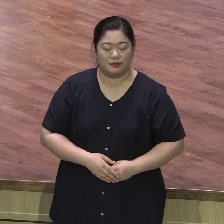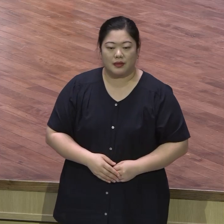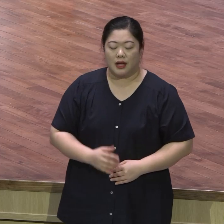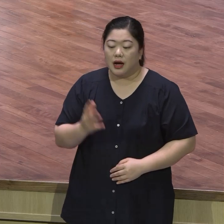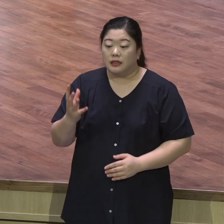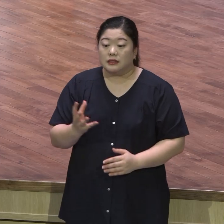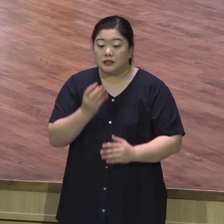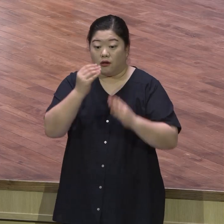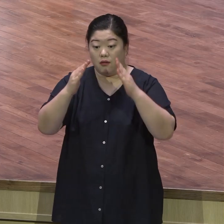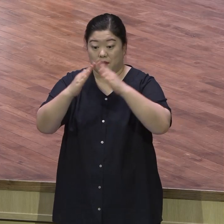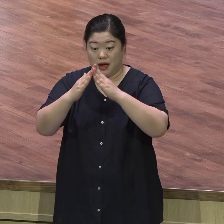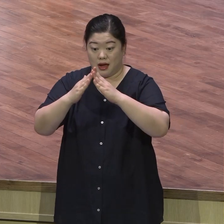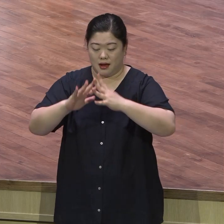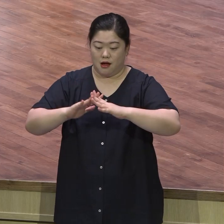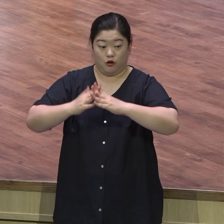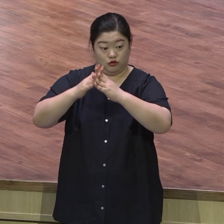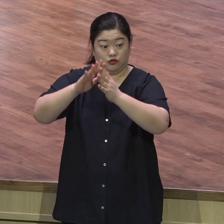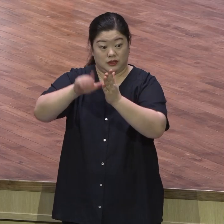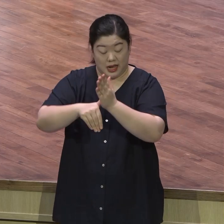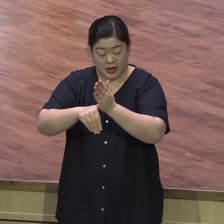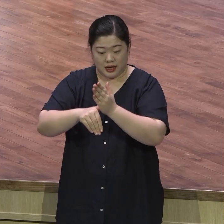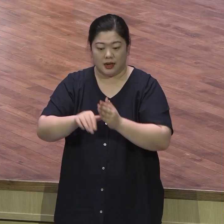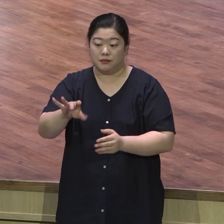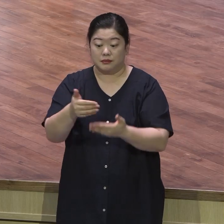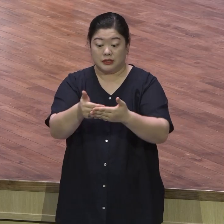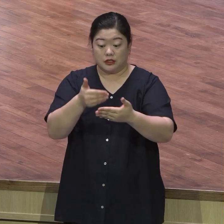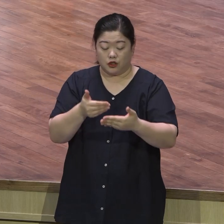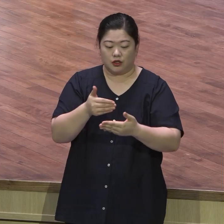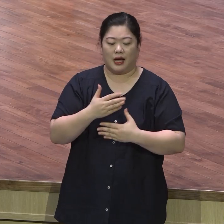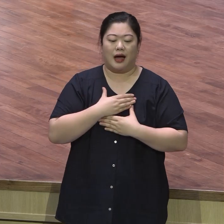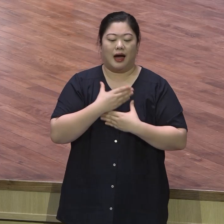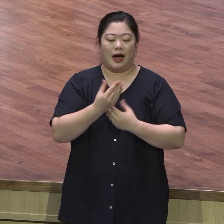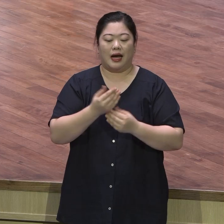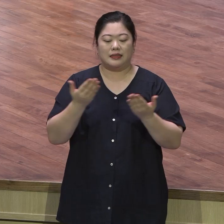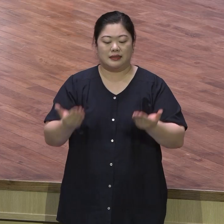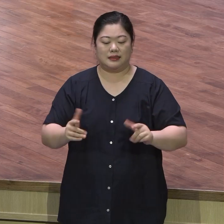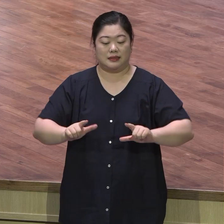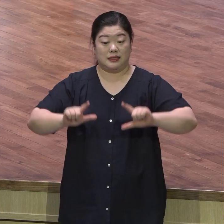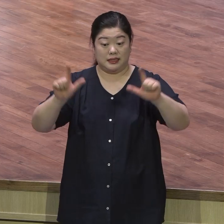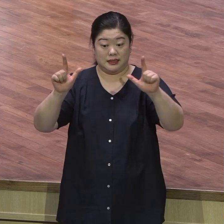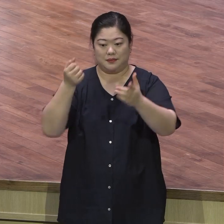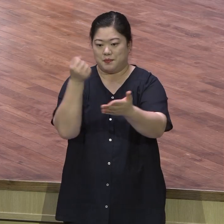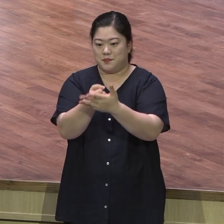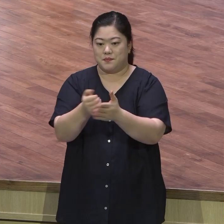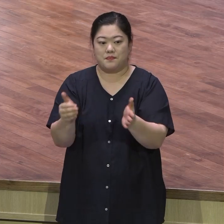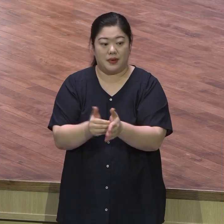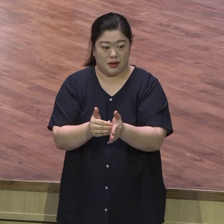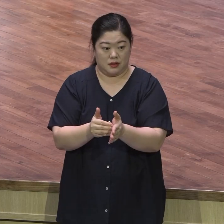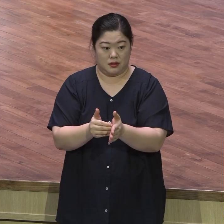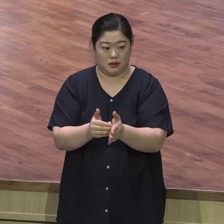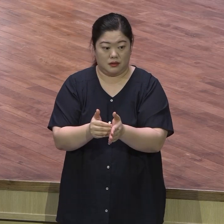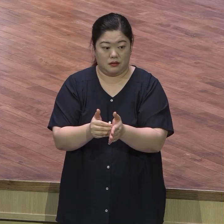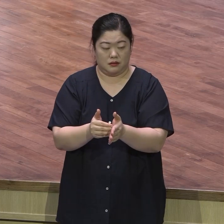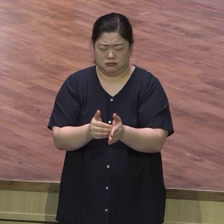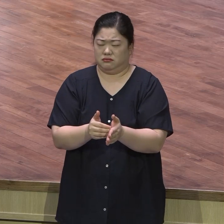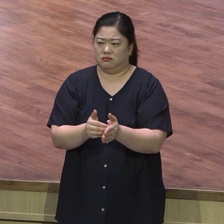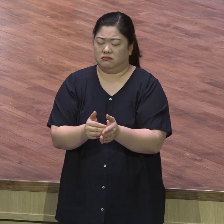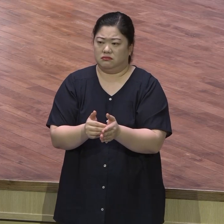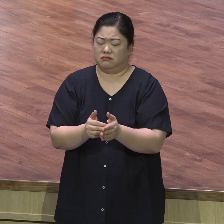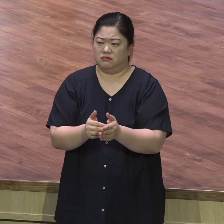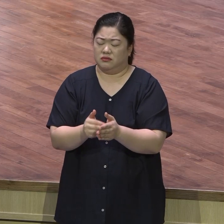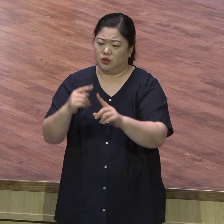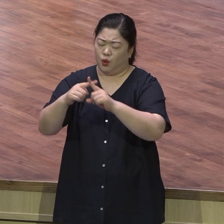헌신에 앞서 안식일을 지킬 것에 대해서 강조를 하고 있어요. 갑자기 이 내용이 왜 여기에